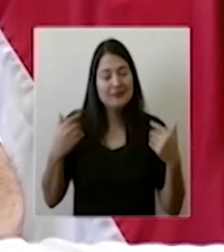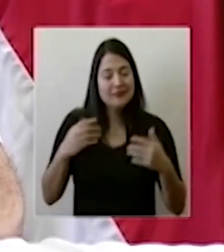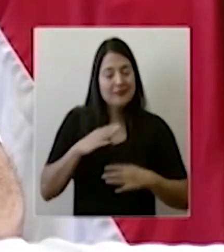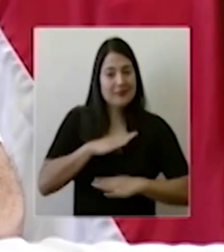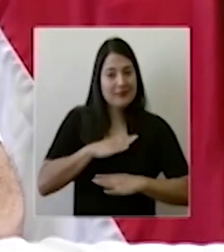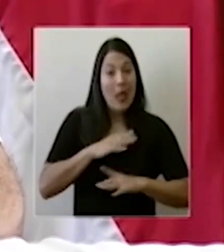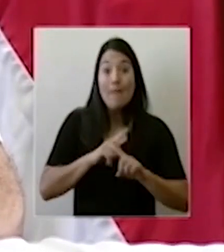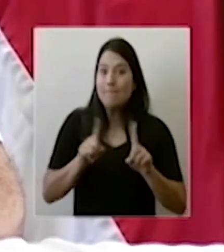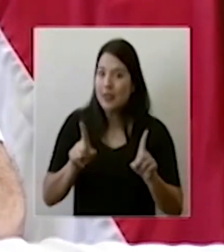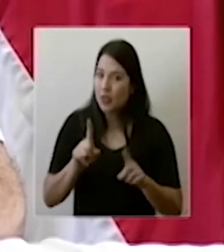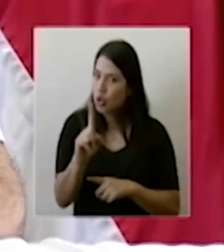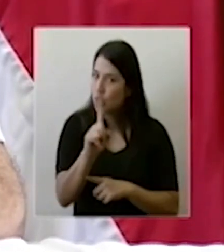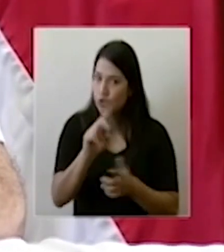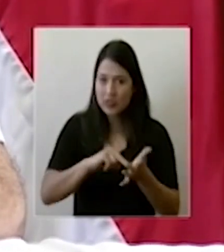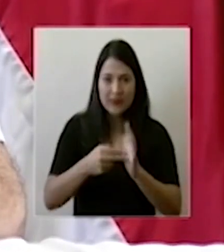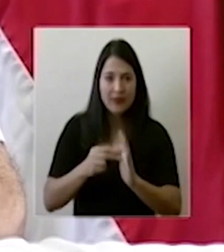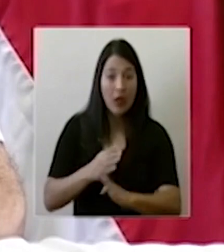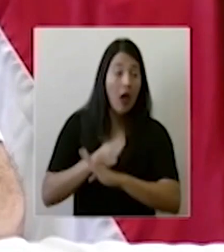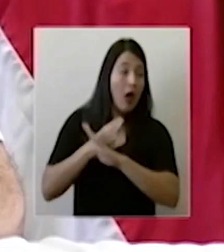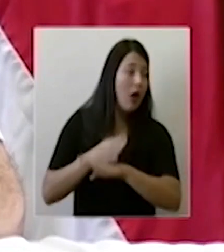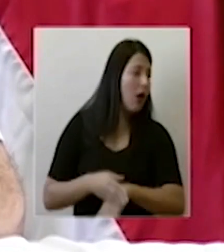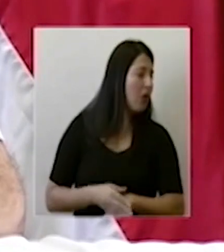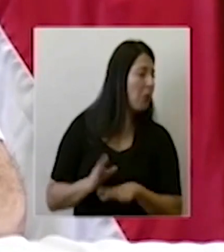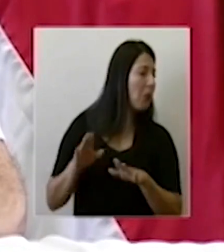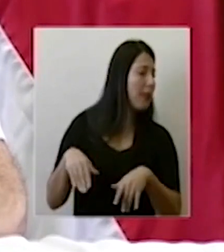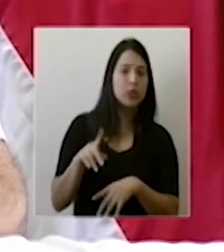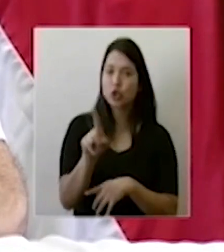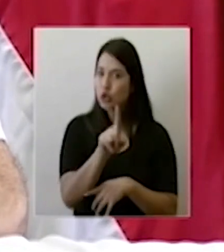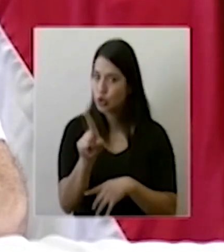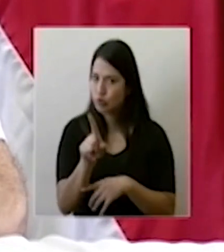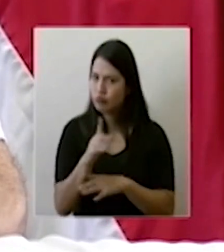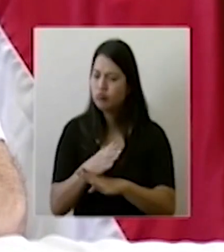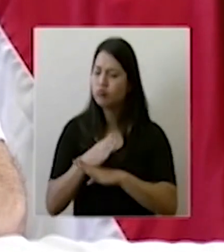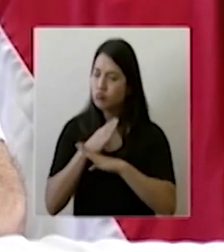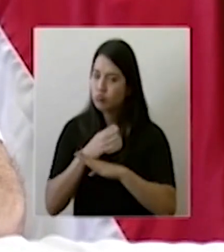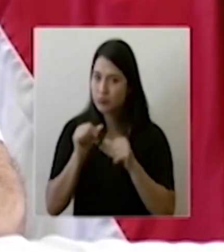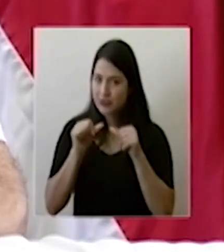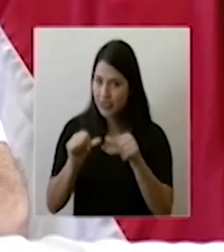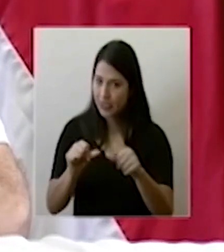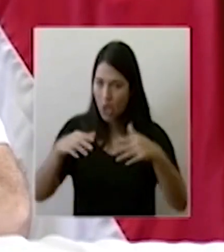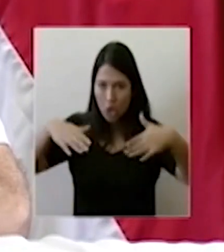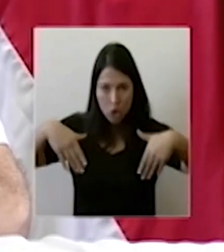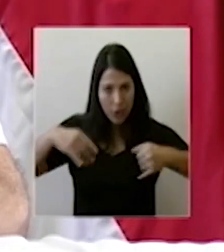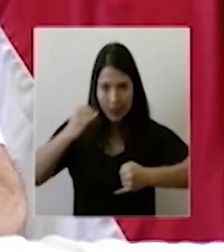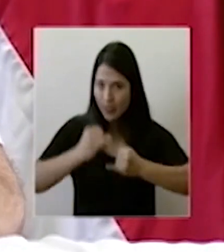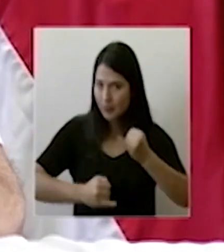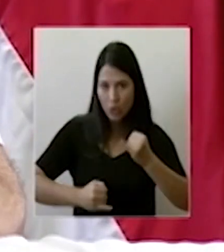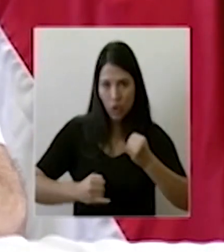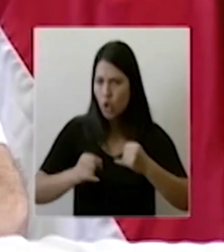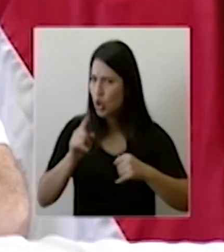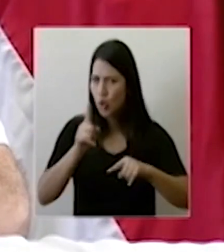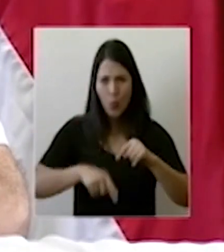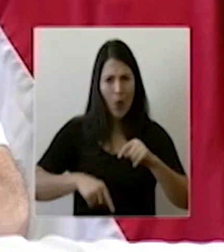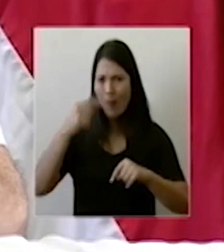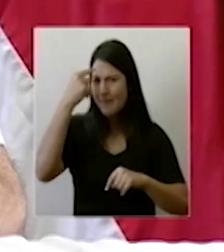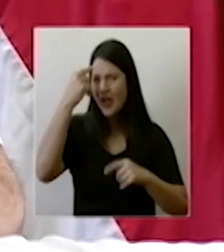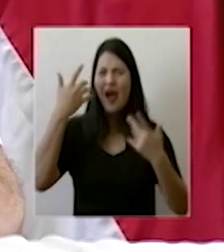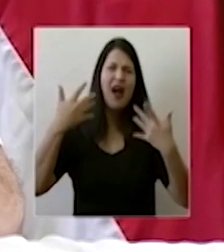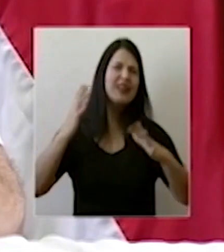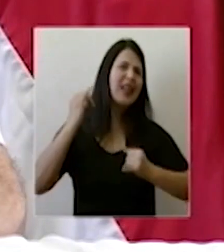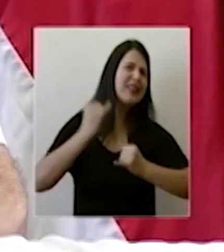la guardia. Esto no se ha acabado, no debemos de pensar esto ya se terminó, esto está